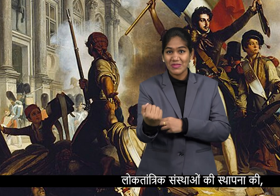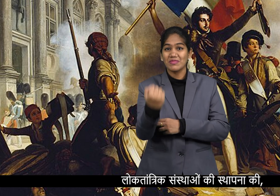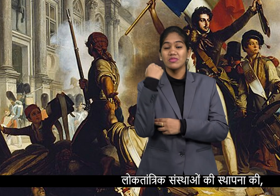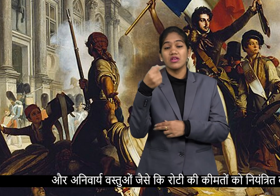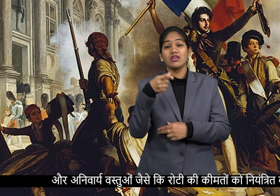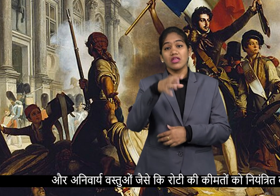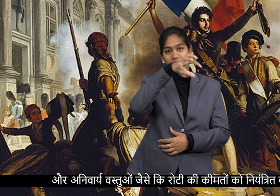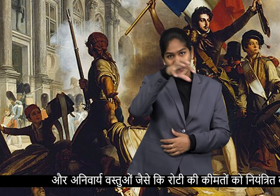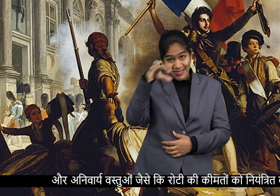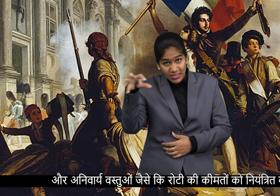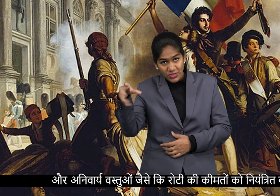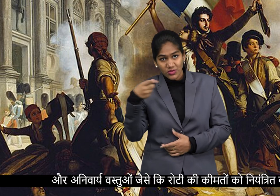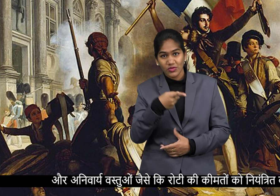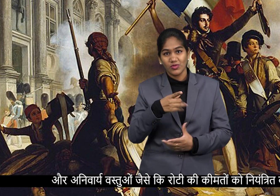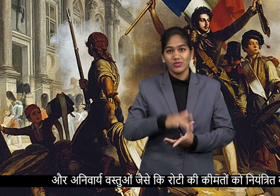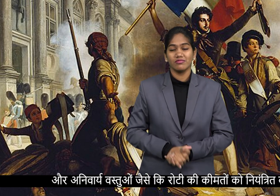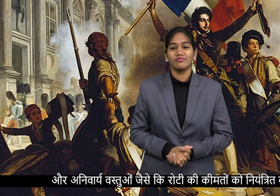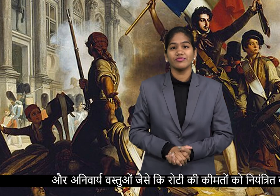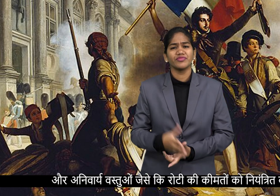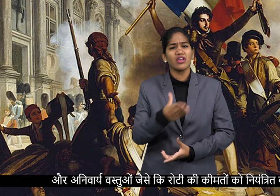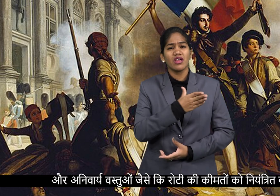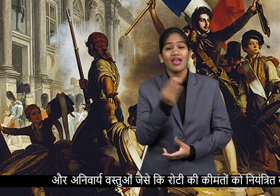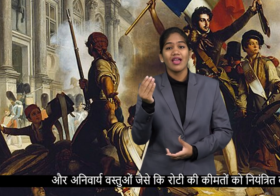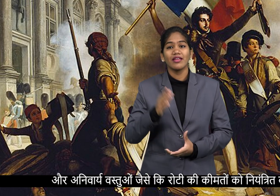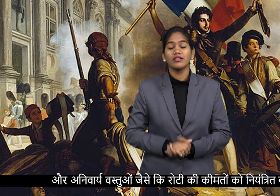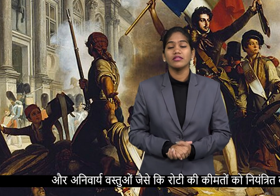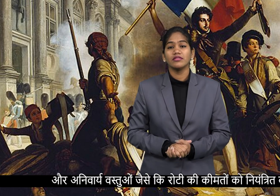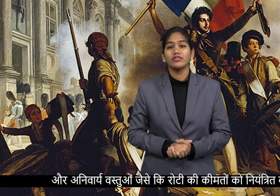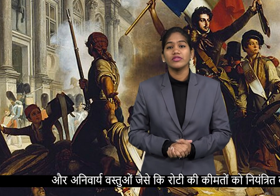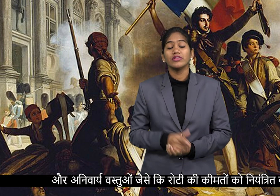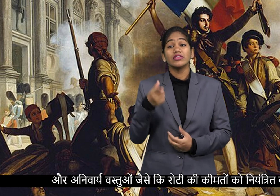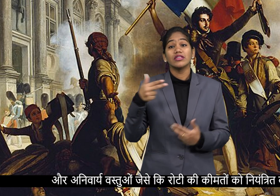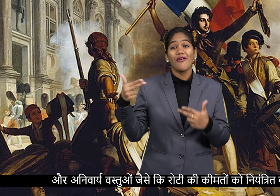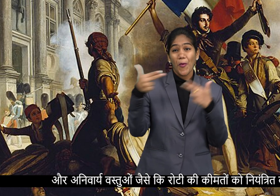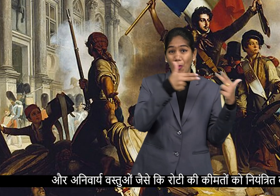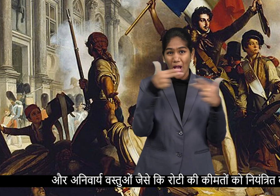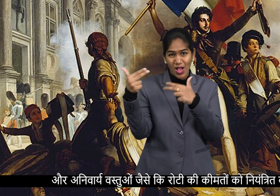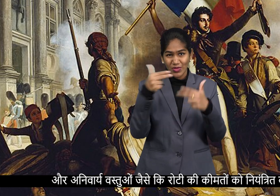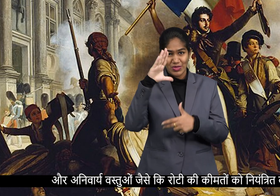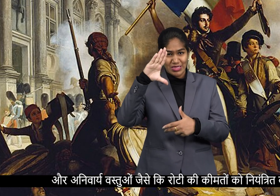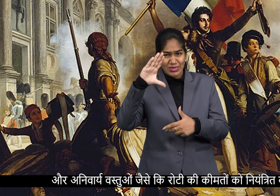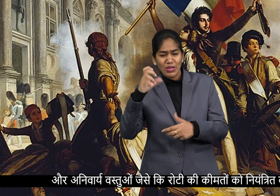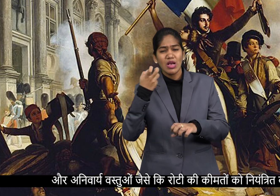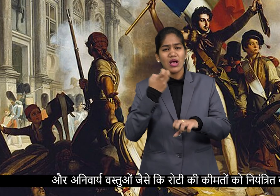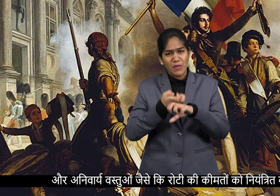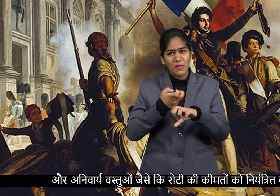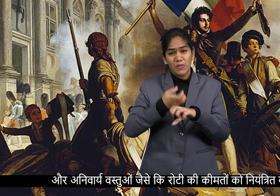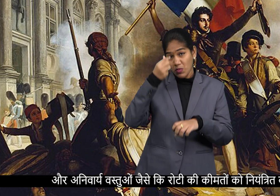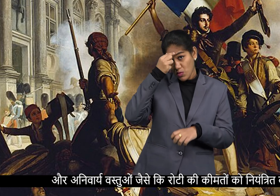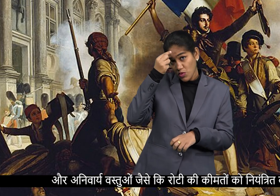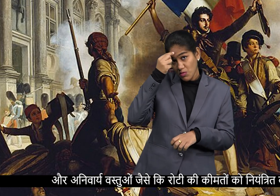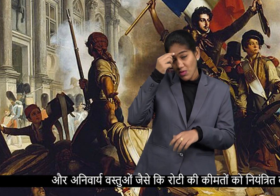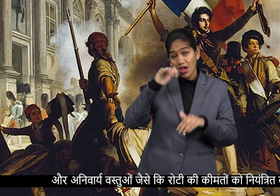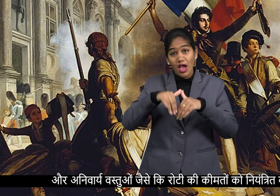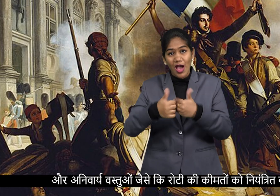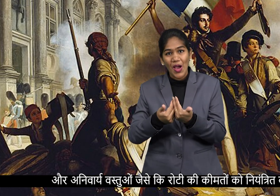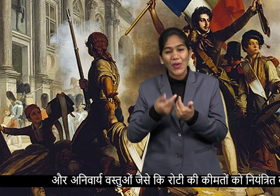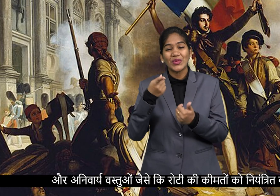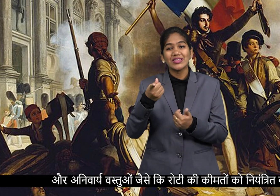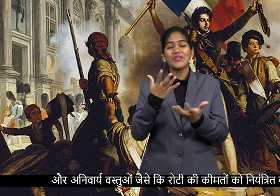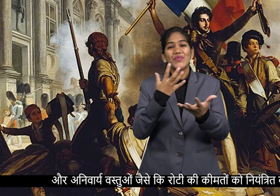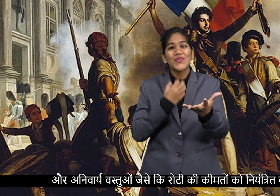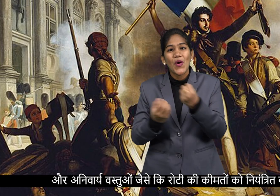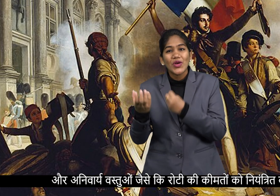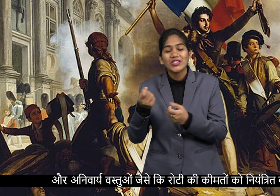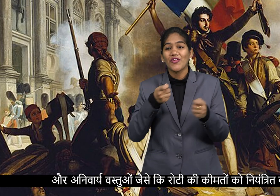की और अनिवार्य वस्तुओं जैसे कि रोटी की कीमतों को